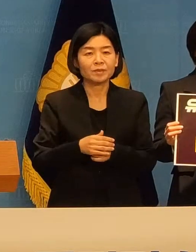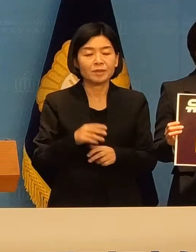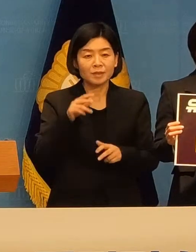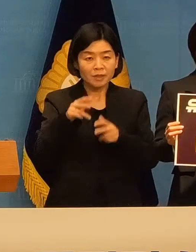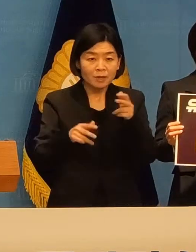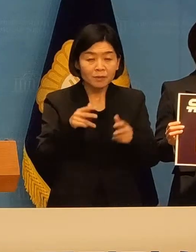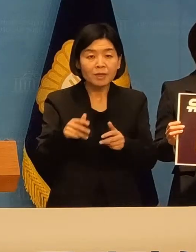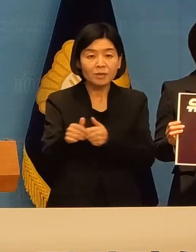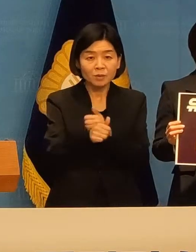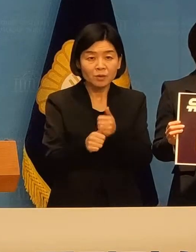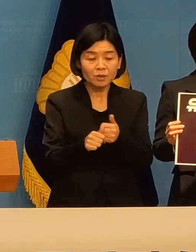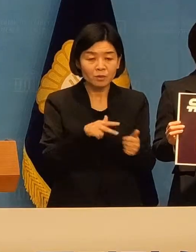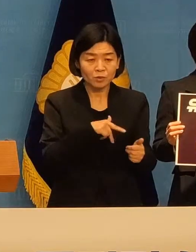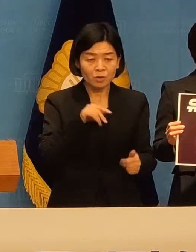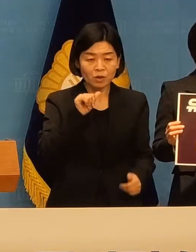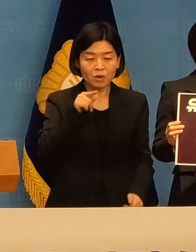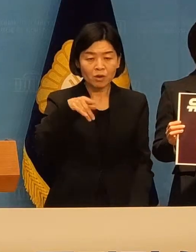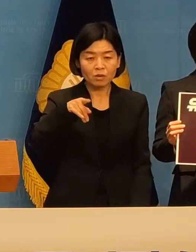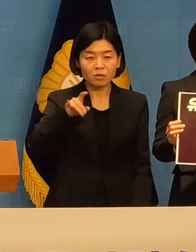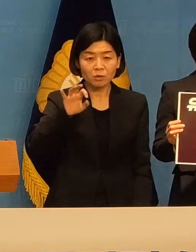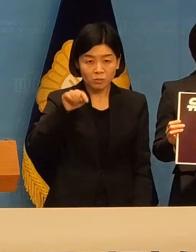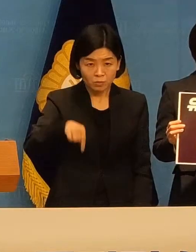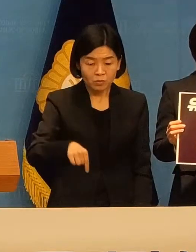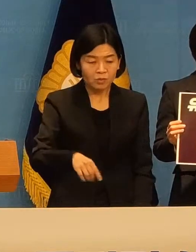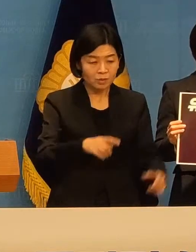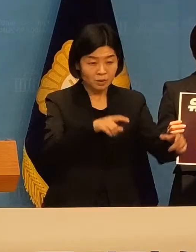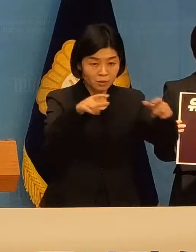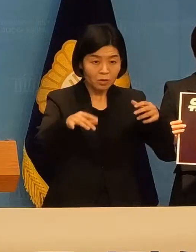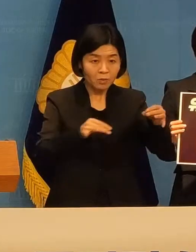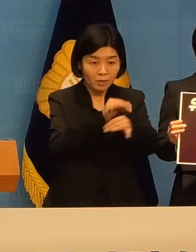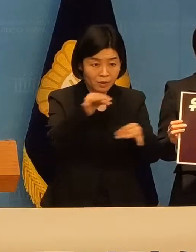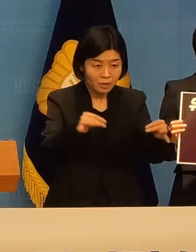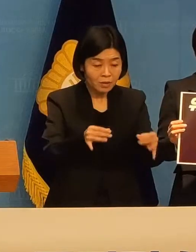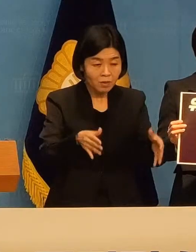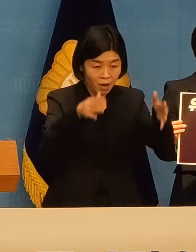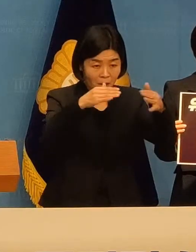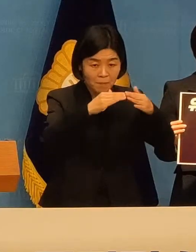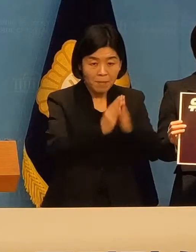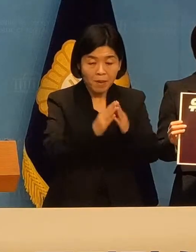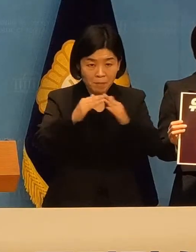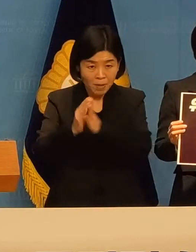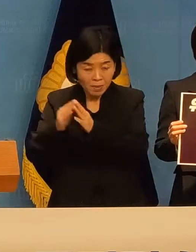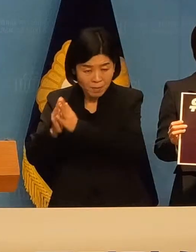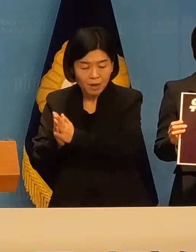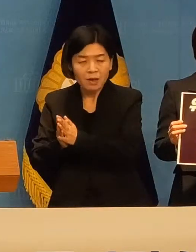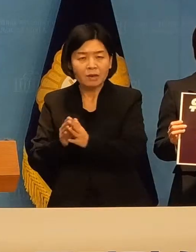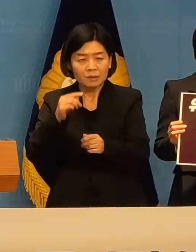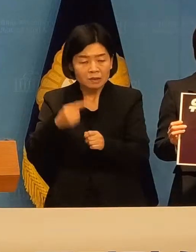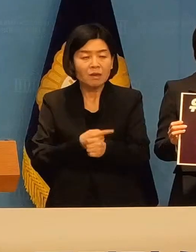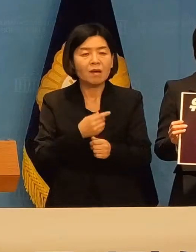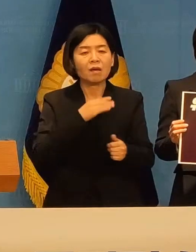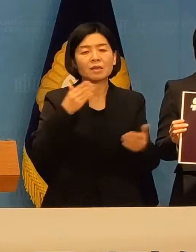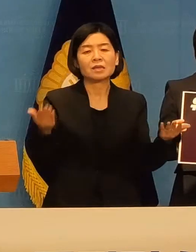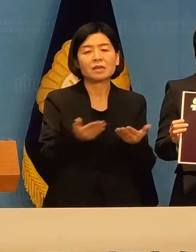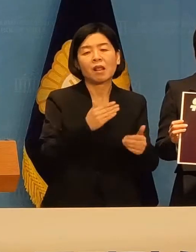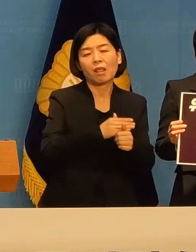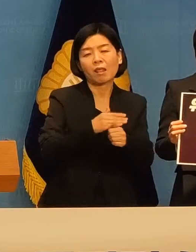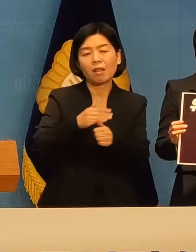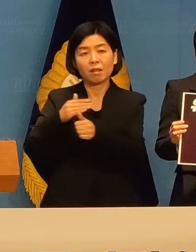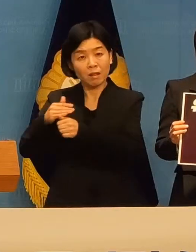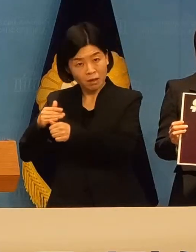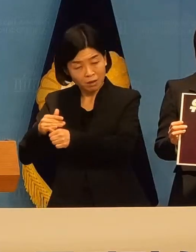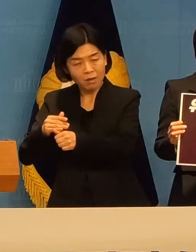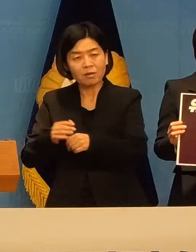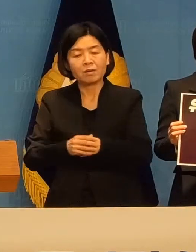허성무 의원입니다. 지역에 백화점 마트들이 문을 닫고 있고 이로 인해 많은 해고자들이 발생하고 있습니다. 이